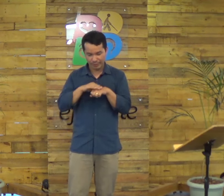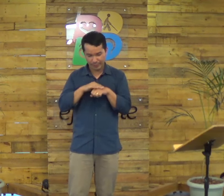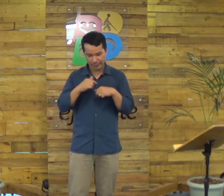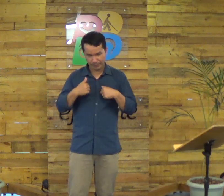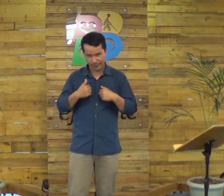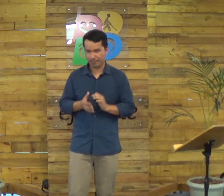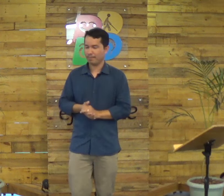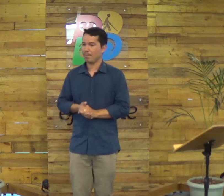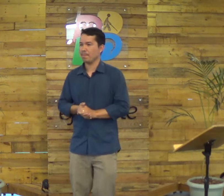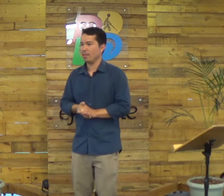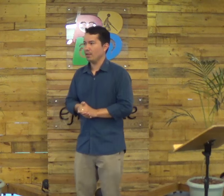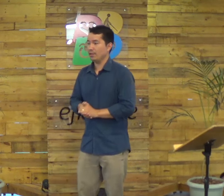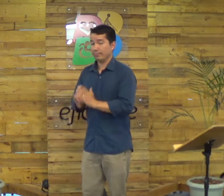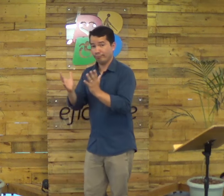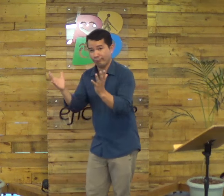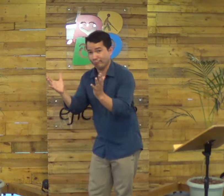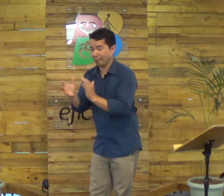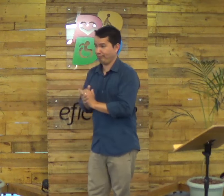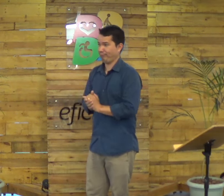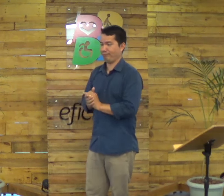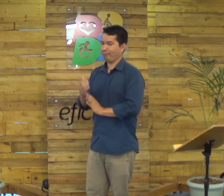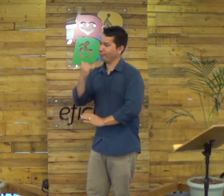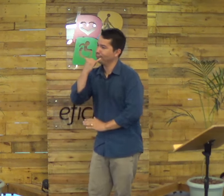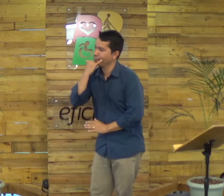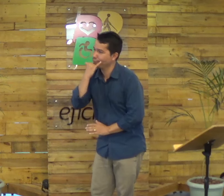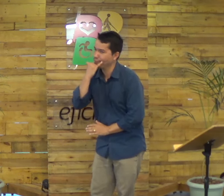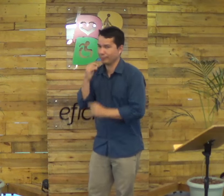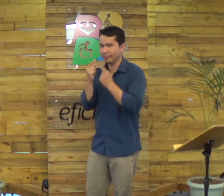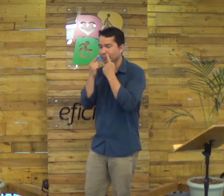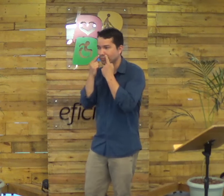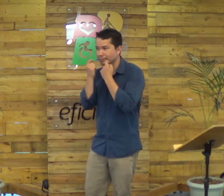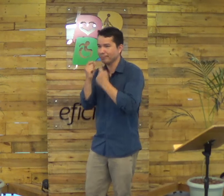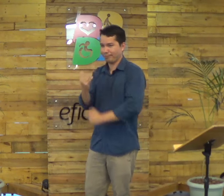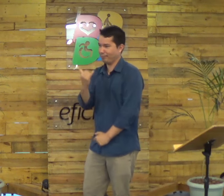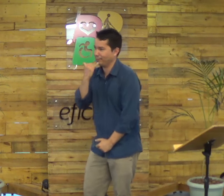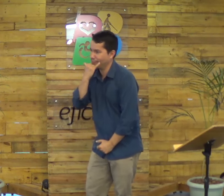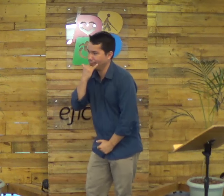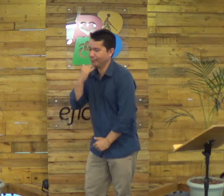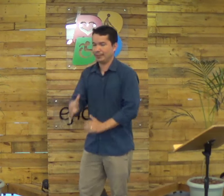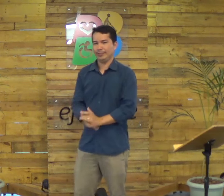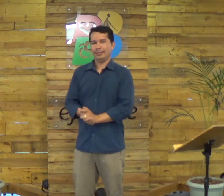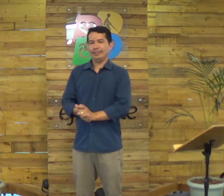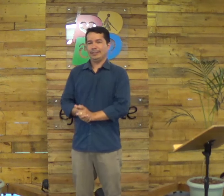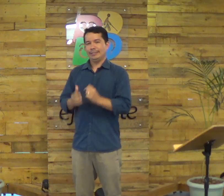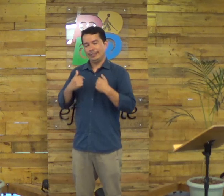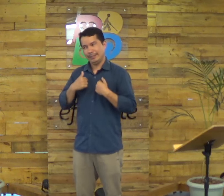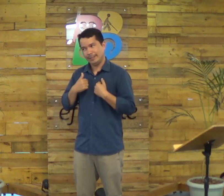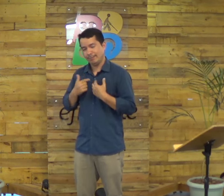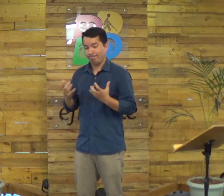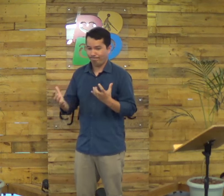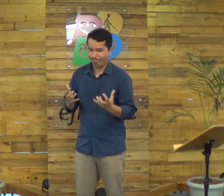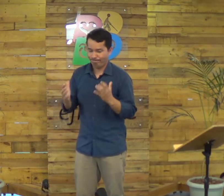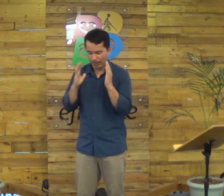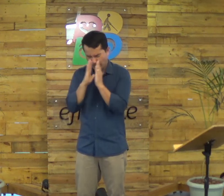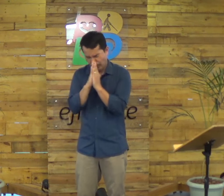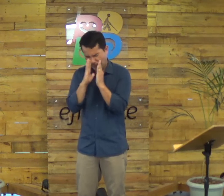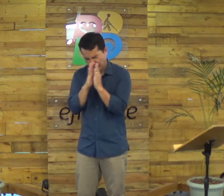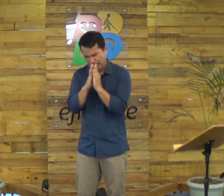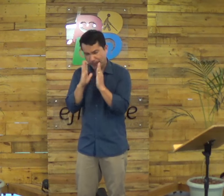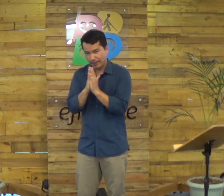mim, conversou comigo. Ah, então, é, Daniela, desculpa, eu, pois é, eu